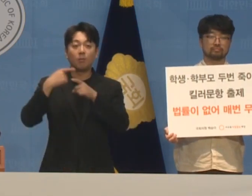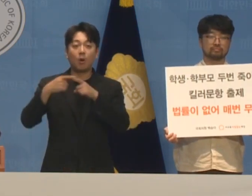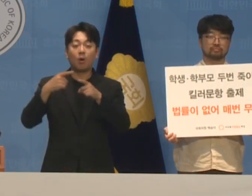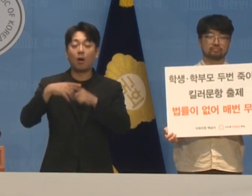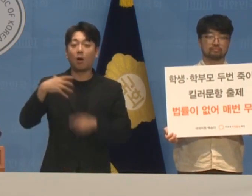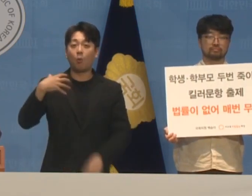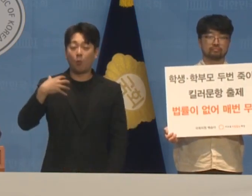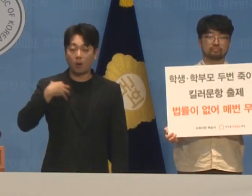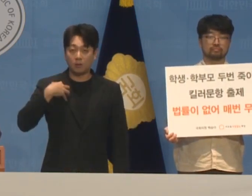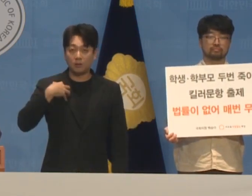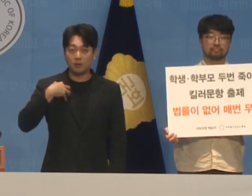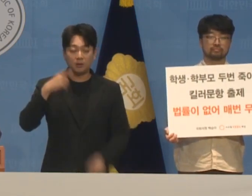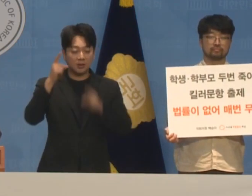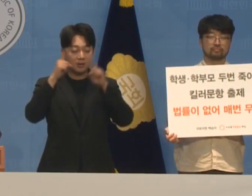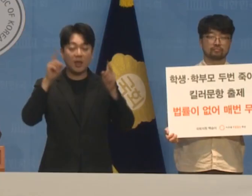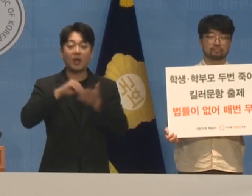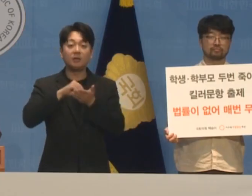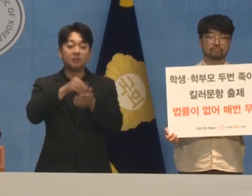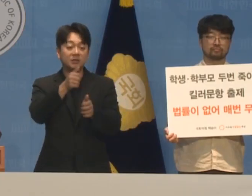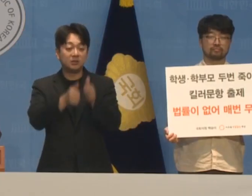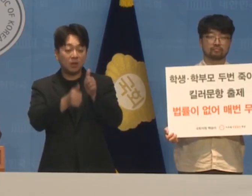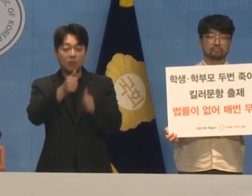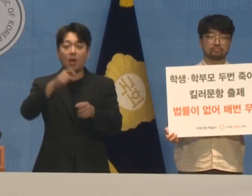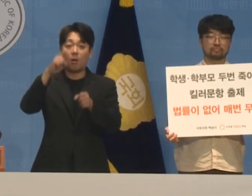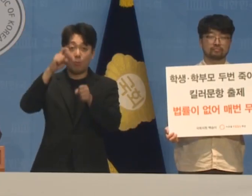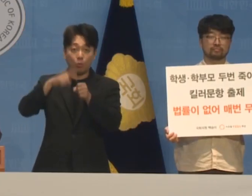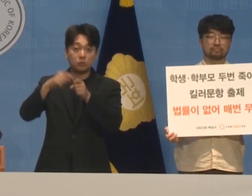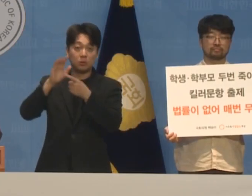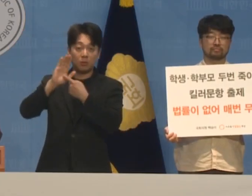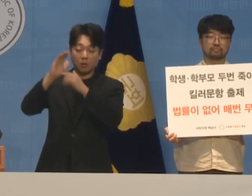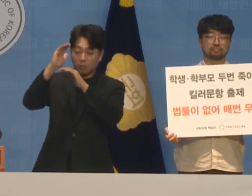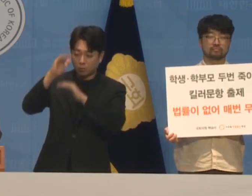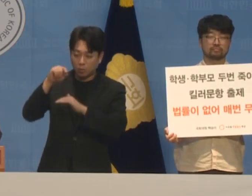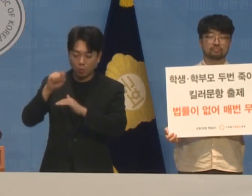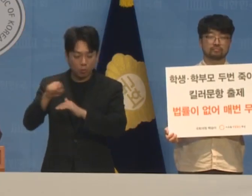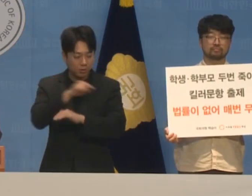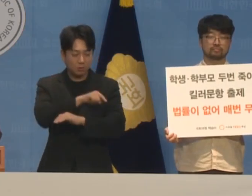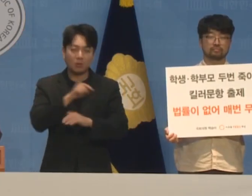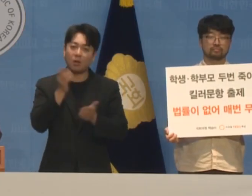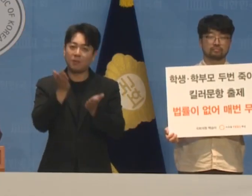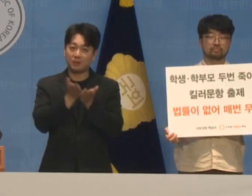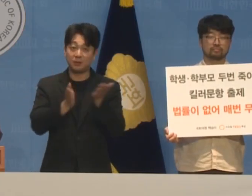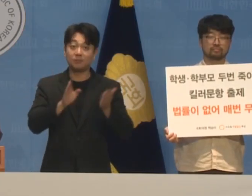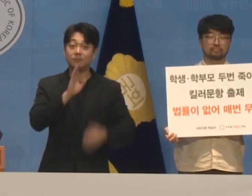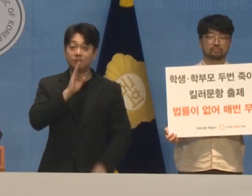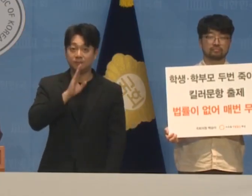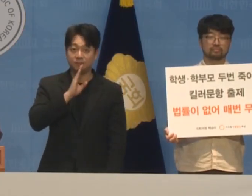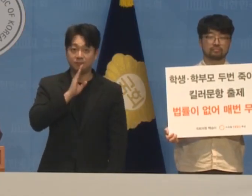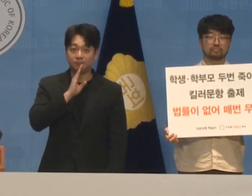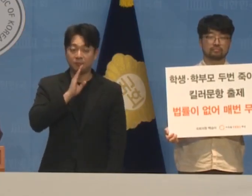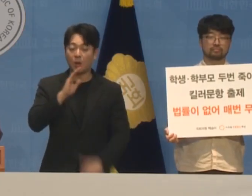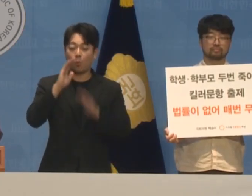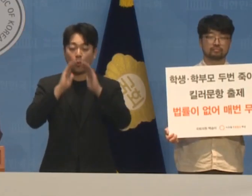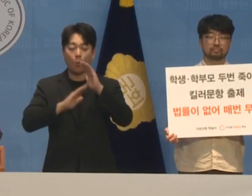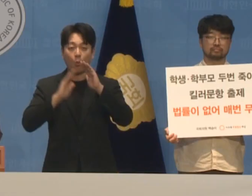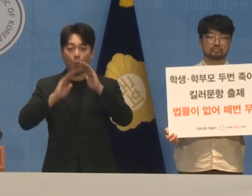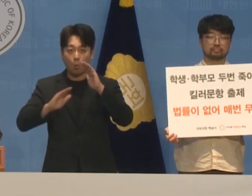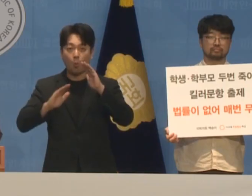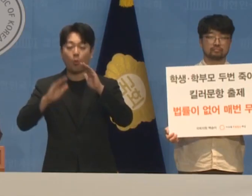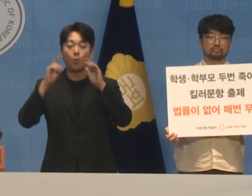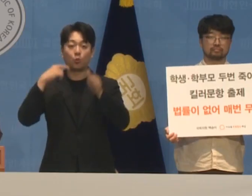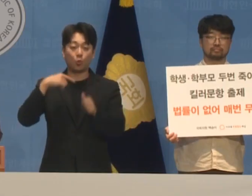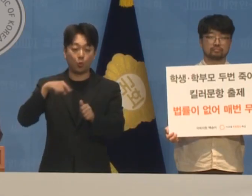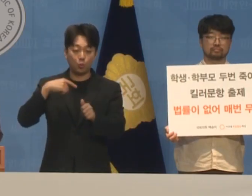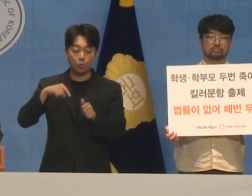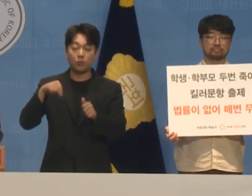않습니다. 수능은 공교육을 통해 배운 내용을 바탕으로 교육과정의 기준을 벗어나지 않는 범위에서 출제되어야